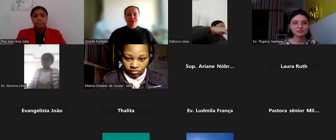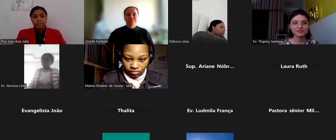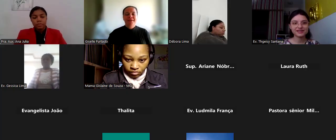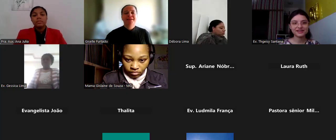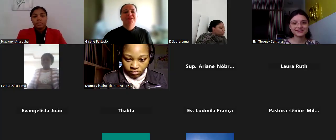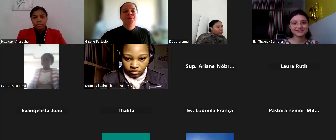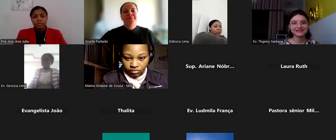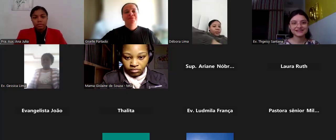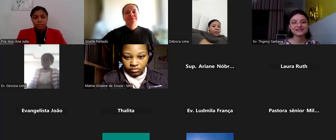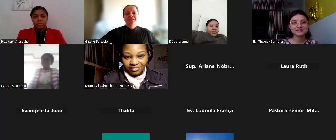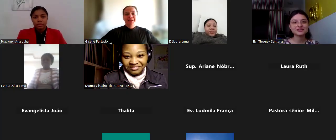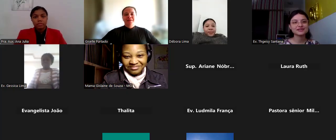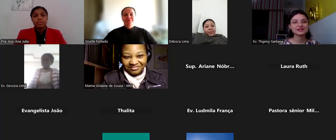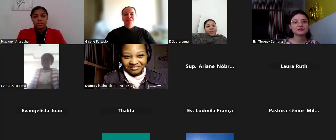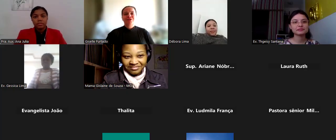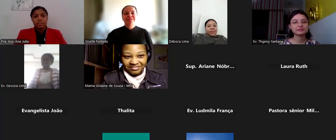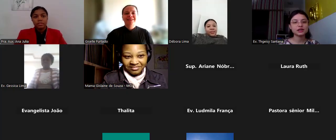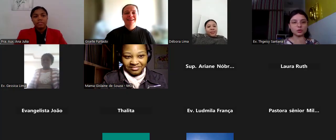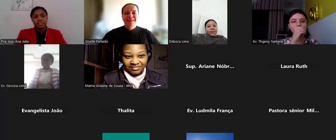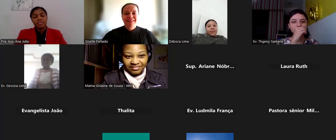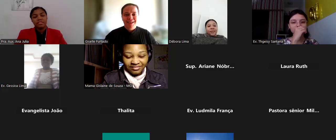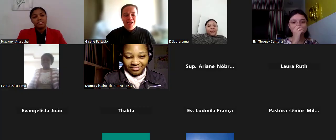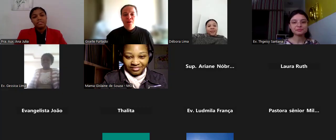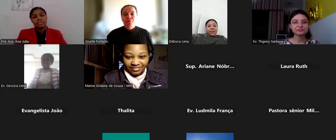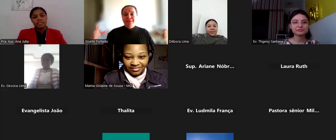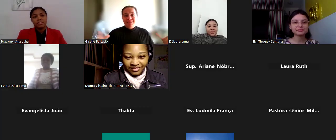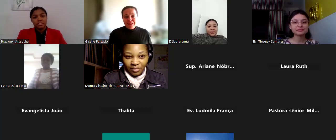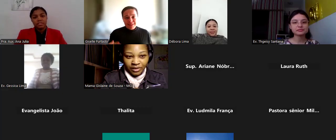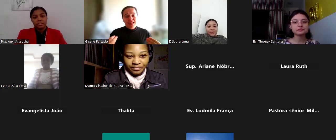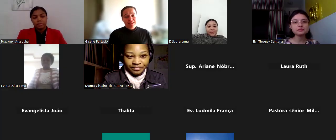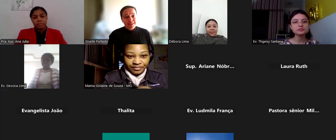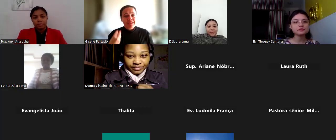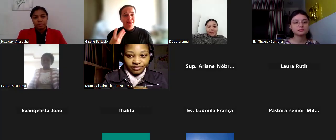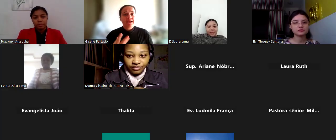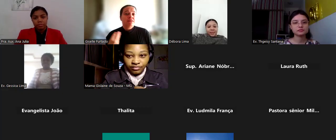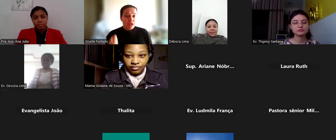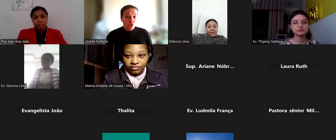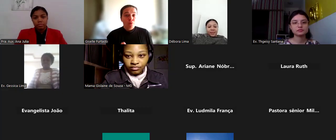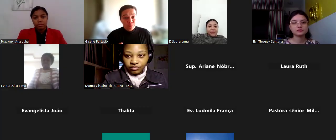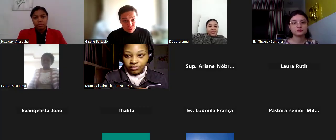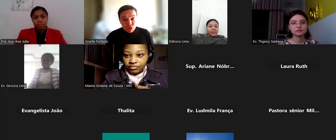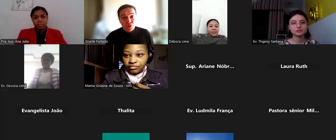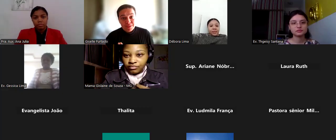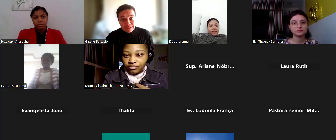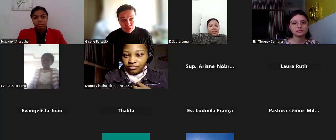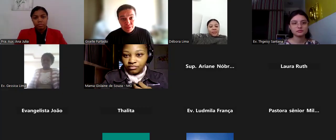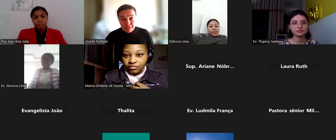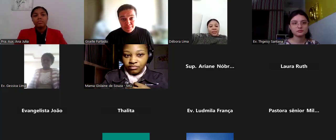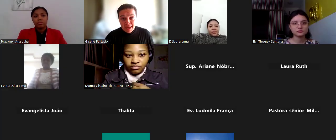imagem bem grandão aí para vocês conseguirem entender. Porque existem sinais que têm algumas posições que são